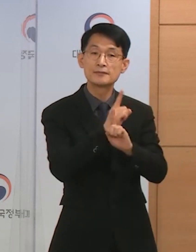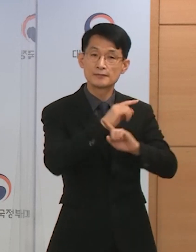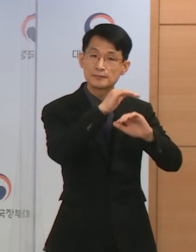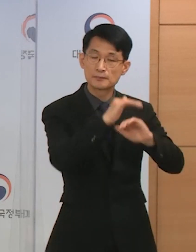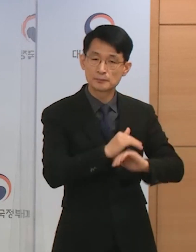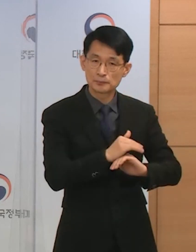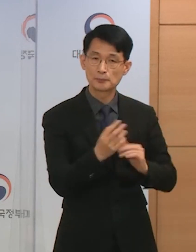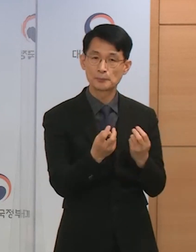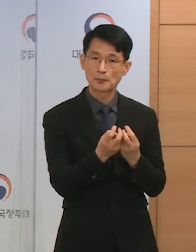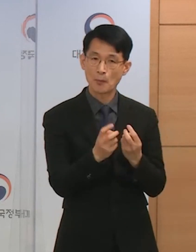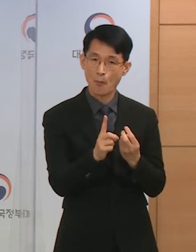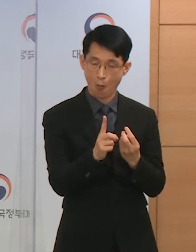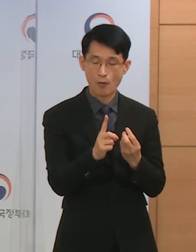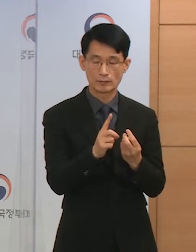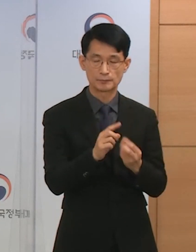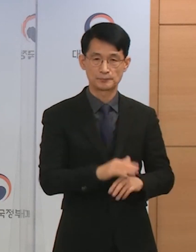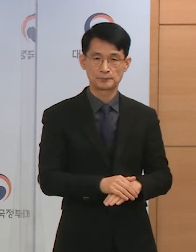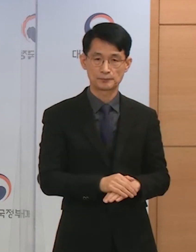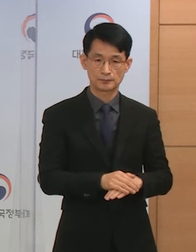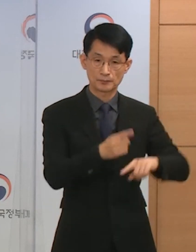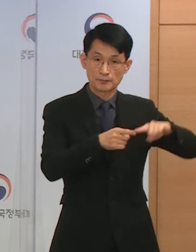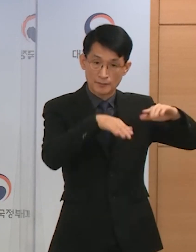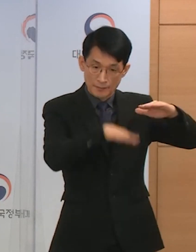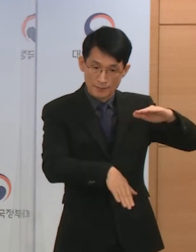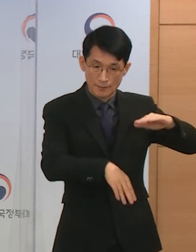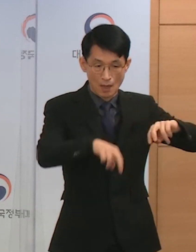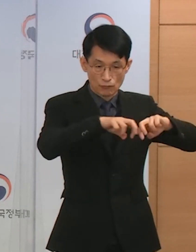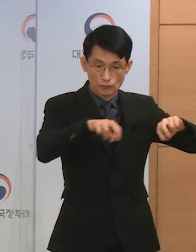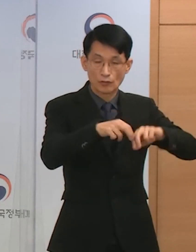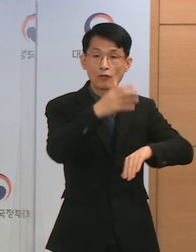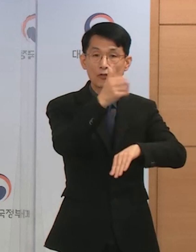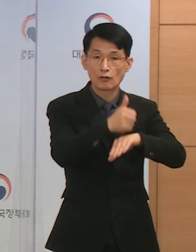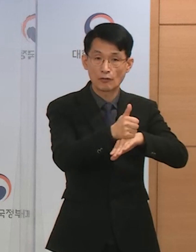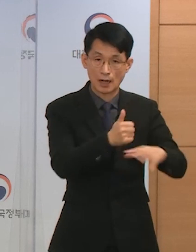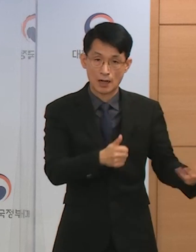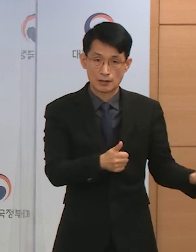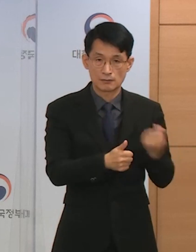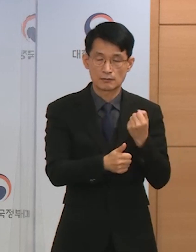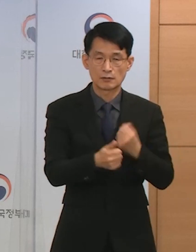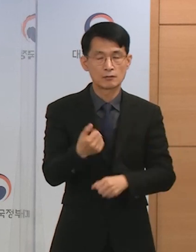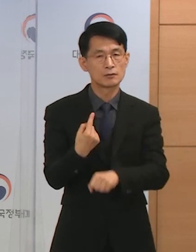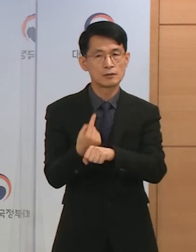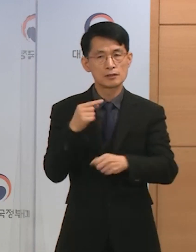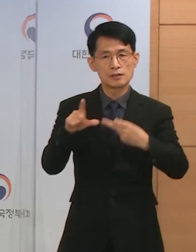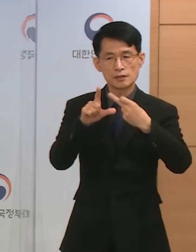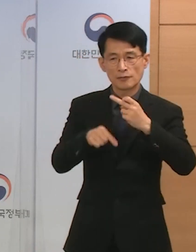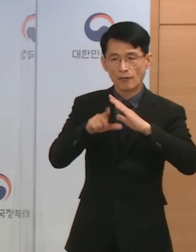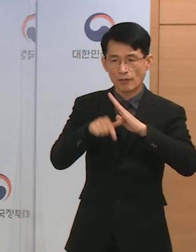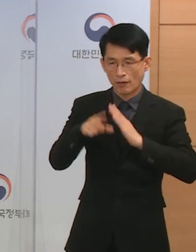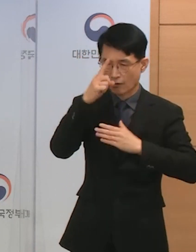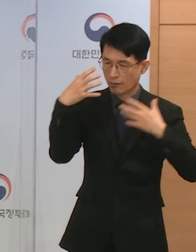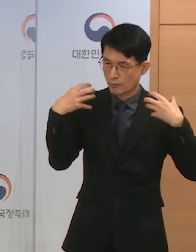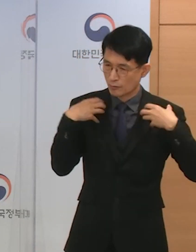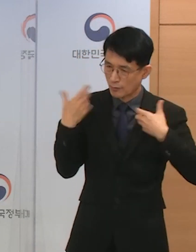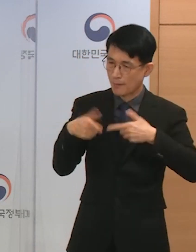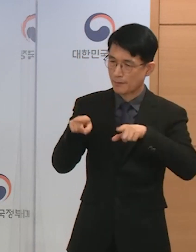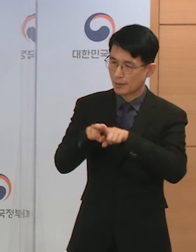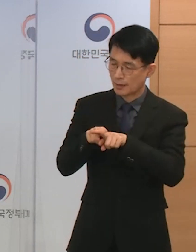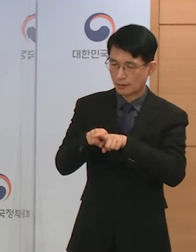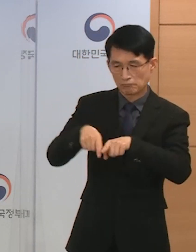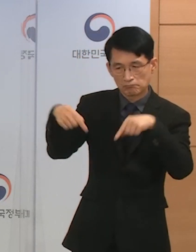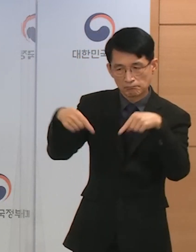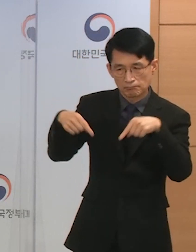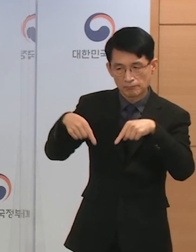내용입니다. 국민권익위원회는 반지하 민원 분석 결과를 토대로 지난해 12월 관계 기관들과 협의를